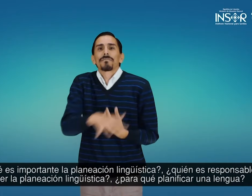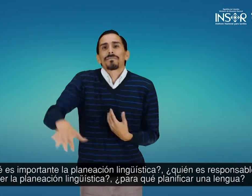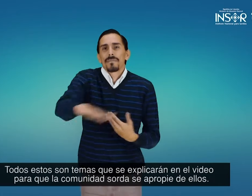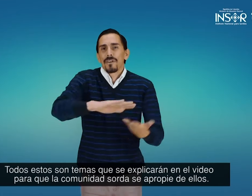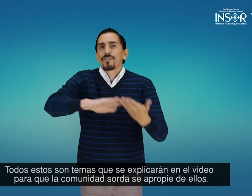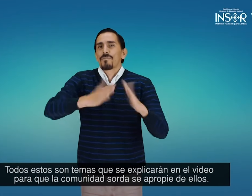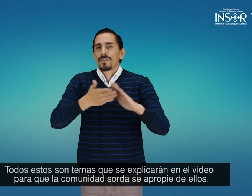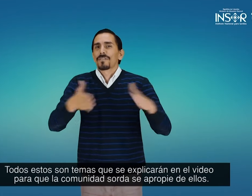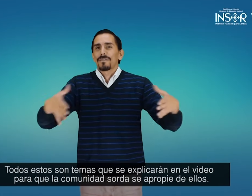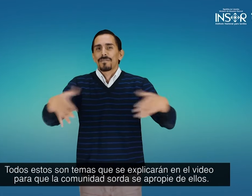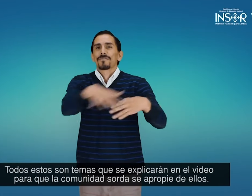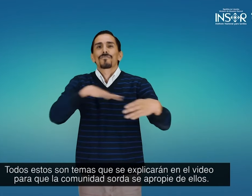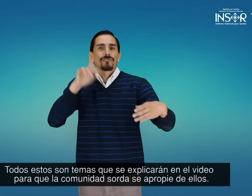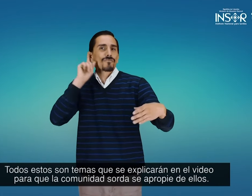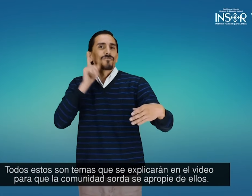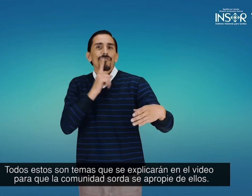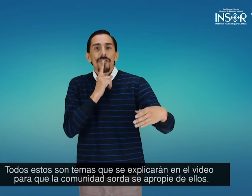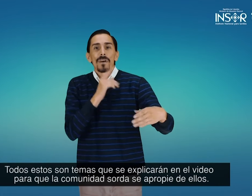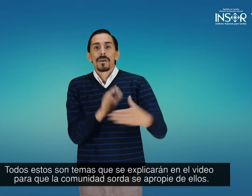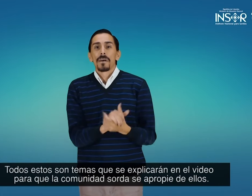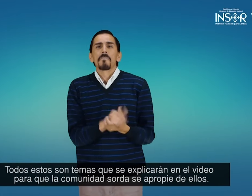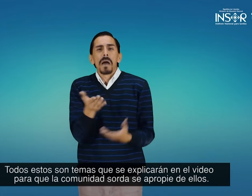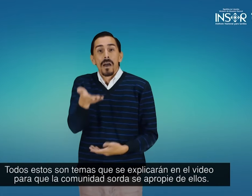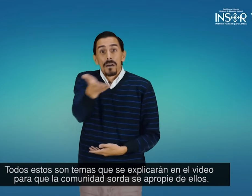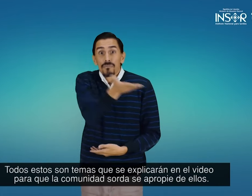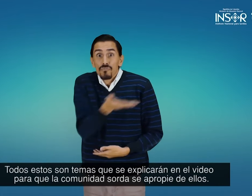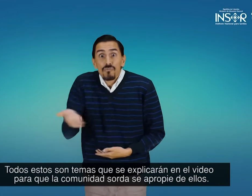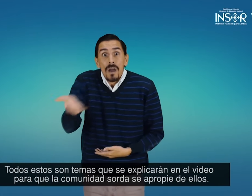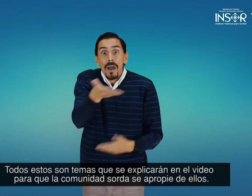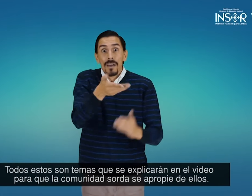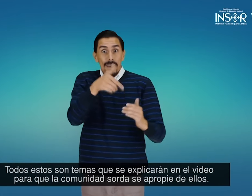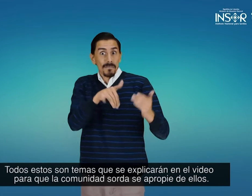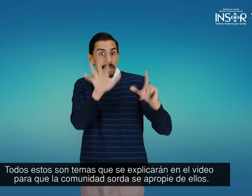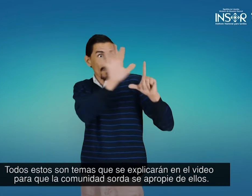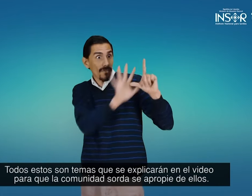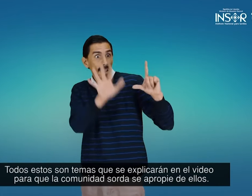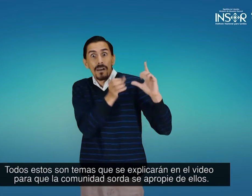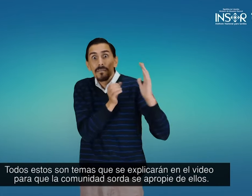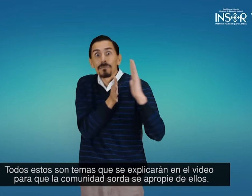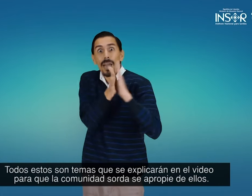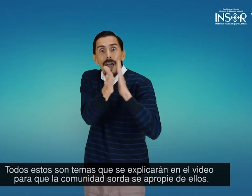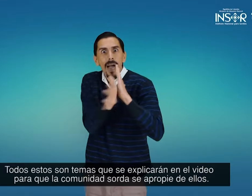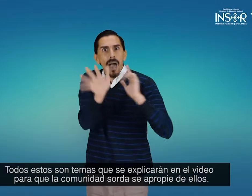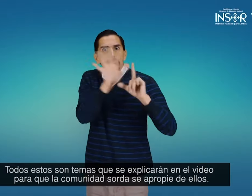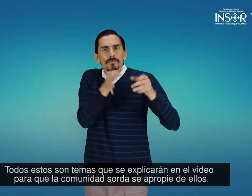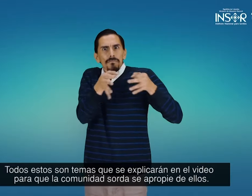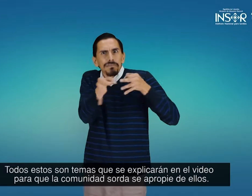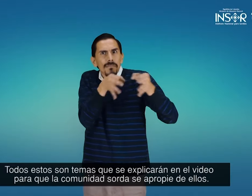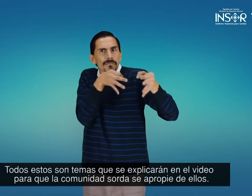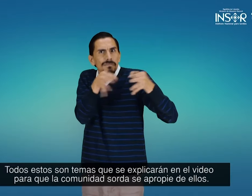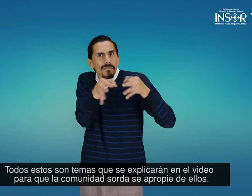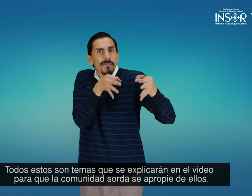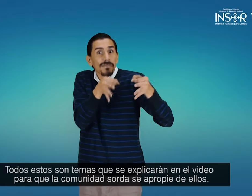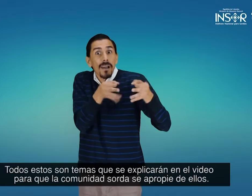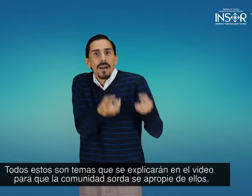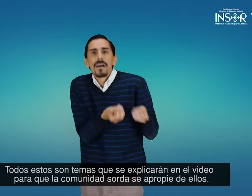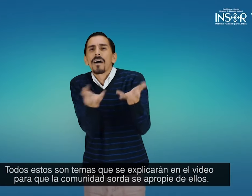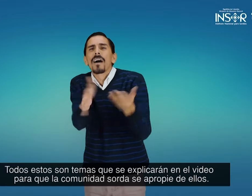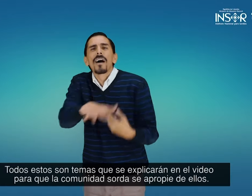Todos estos son temas que se explicarán en el video para que la comunidad sorda se apropie de ellos.